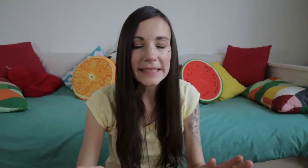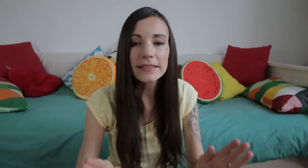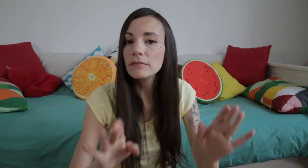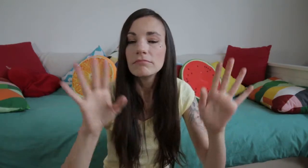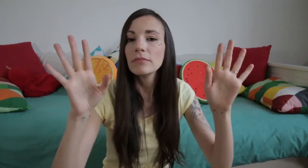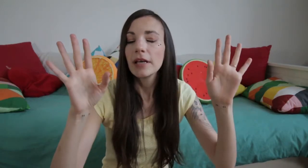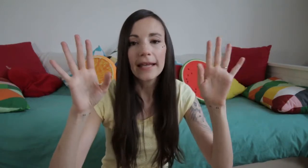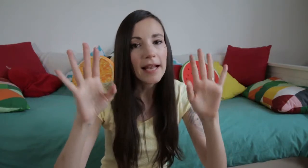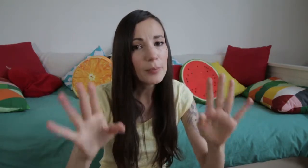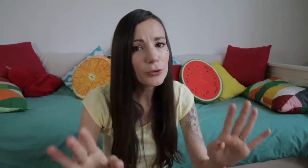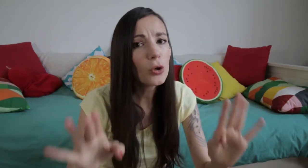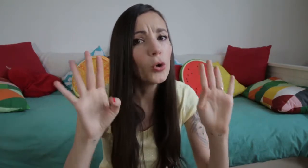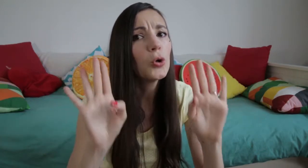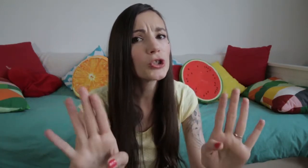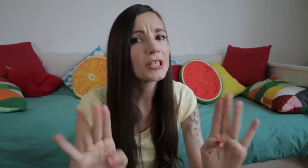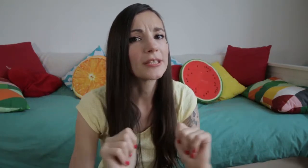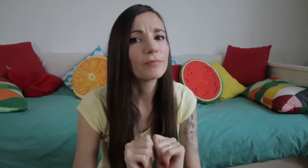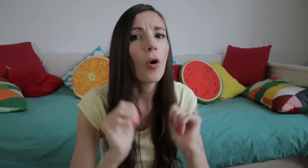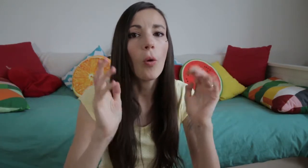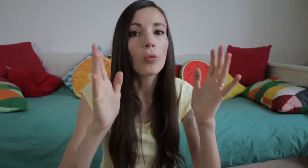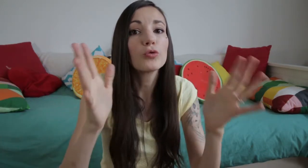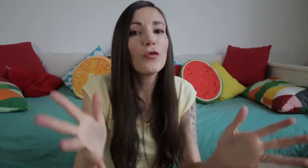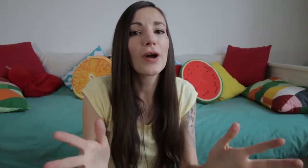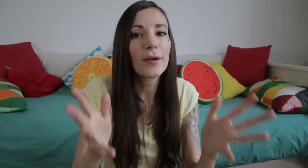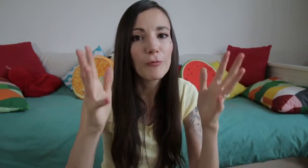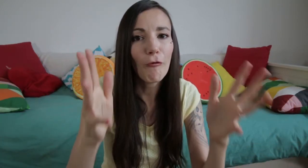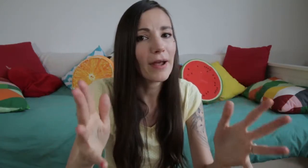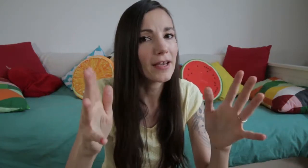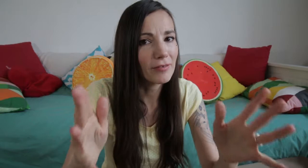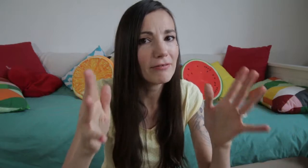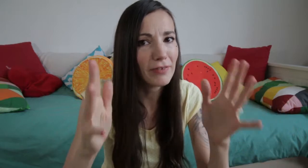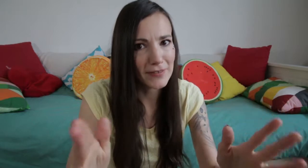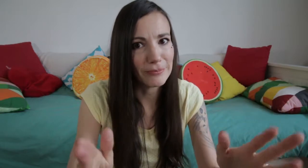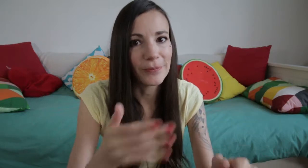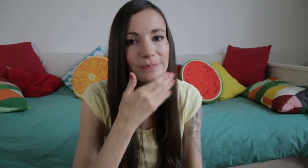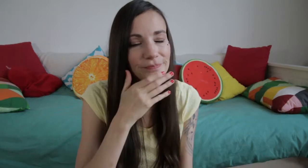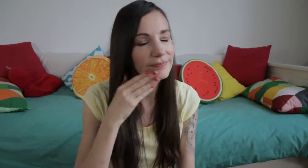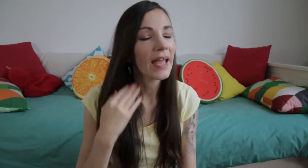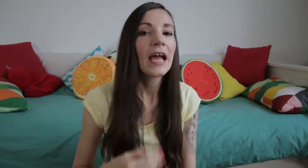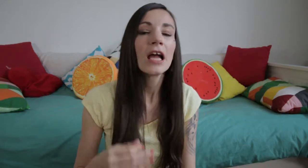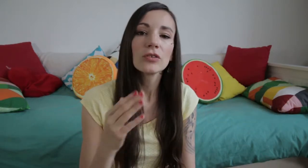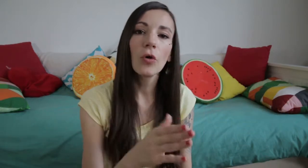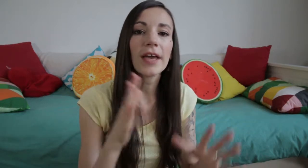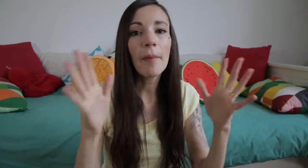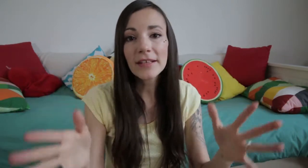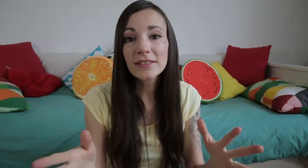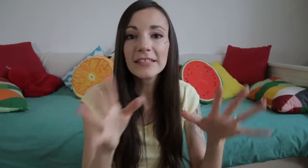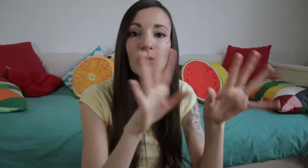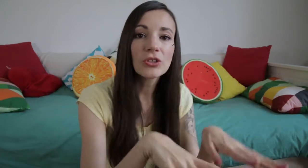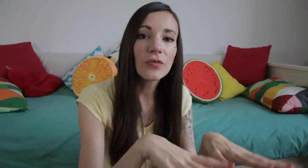rapide et elle est plutôt logique. On devrait pouvoir y arriver facilement. Donc à présenter aux enfants